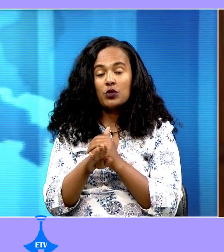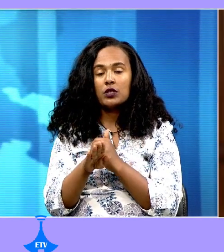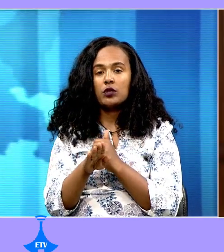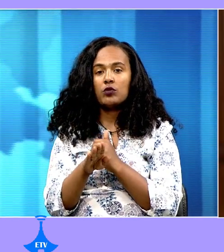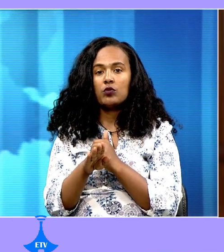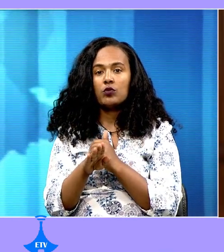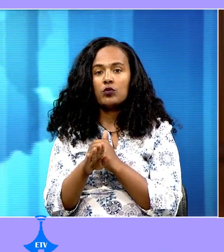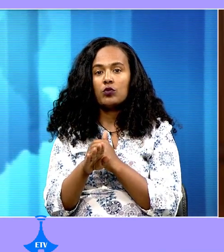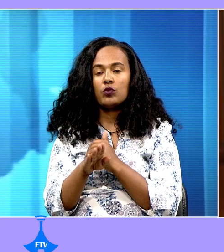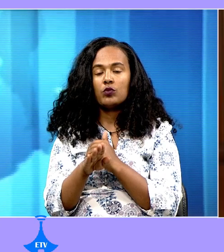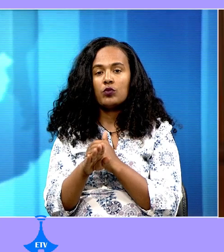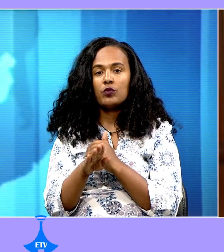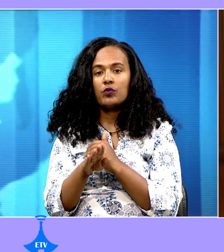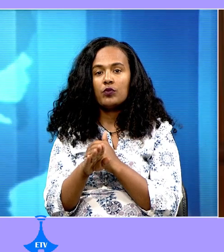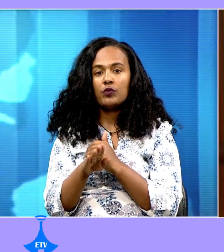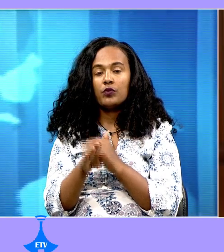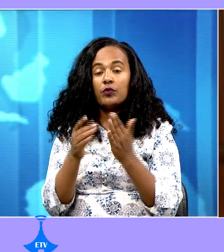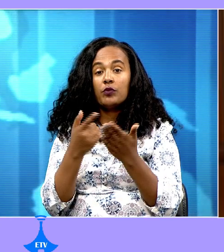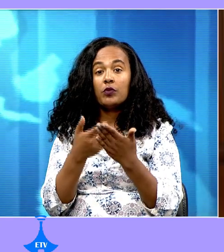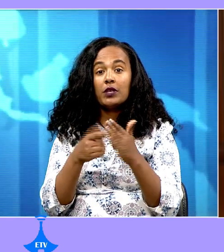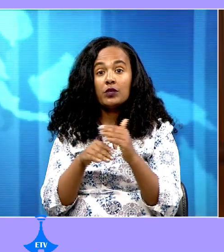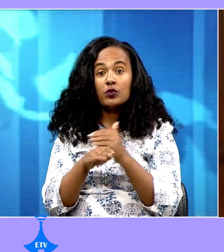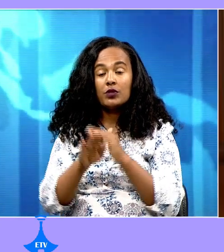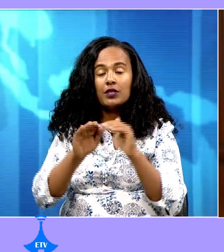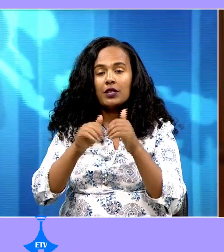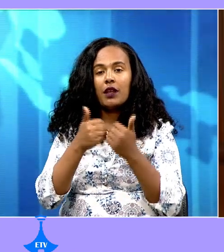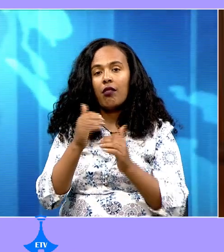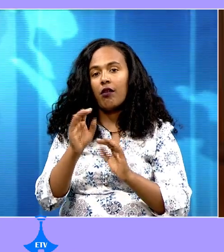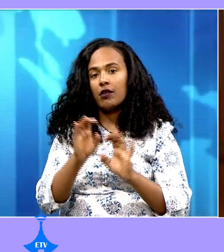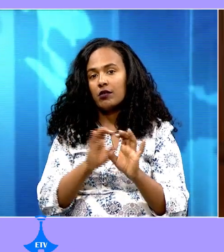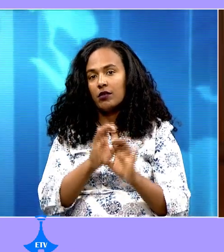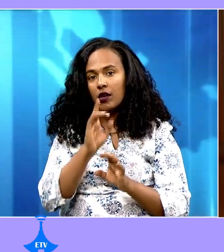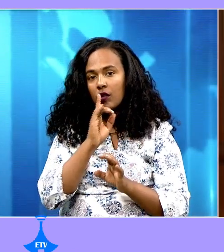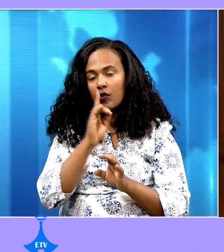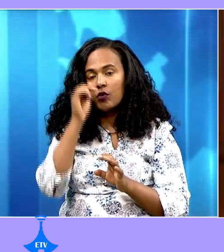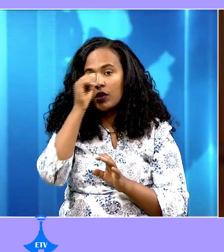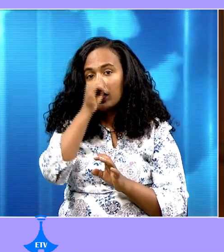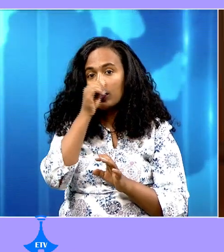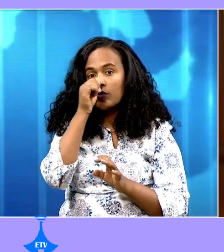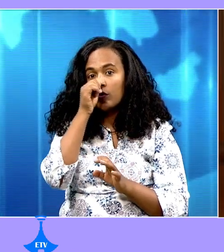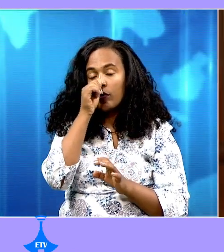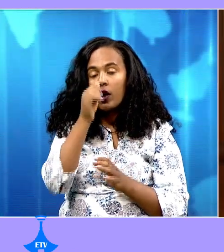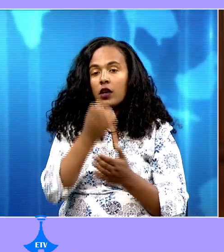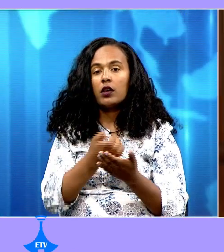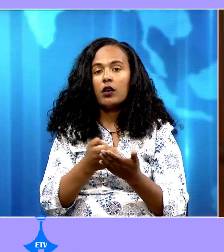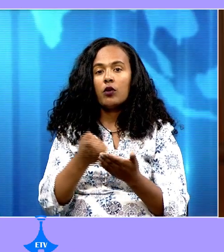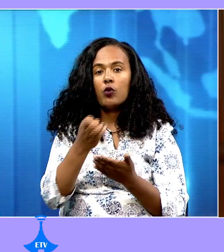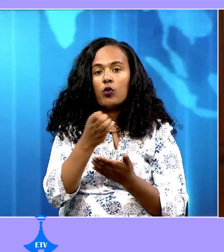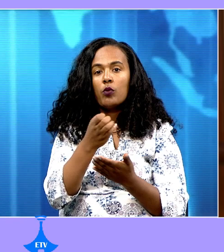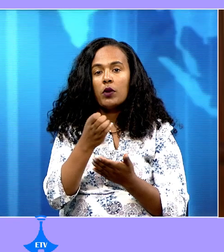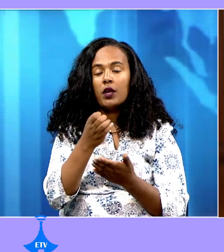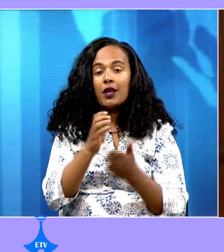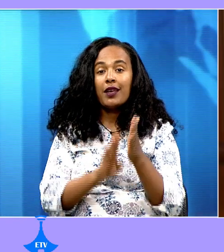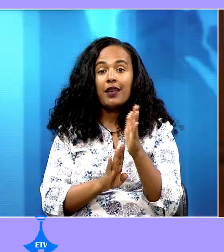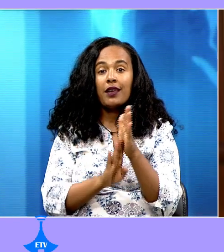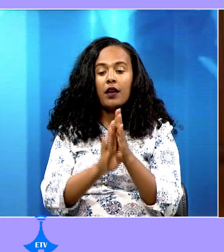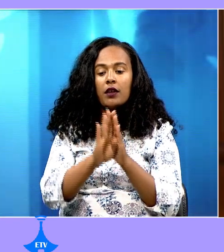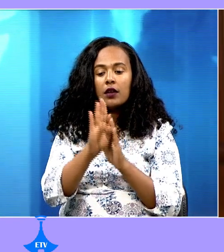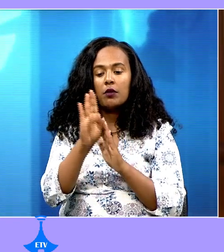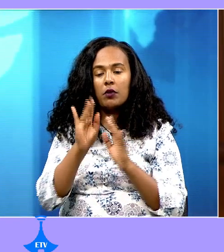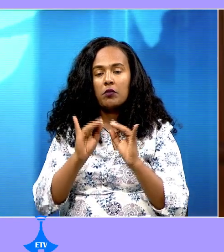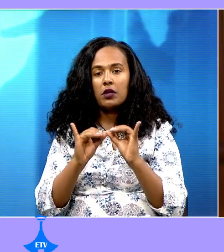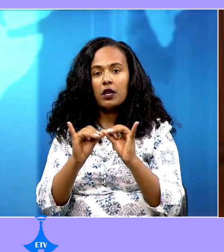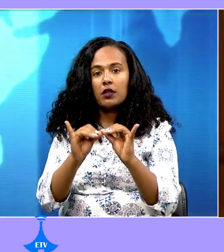ያለን። በዚህ ውስጥ እንዴት አድርገን ነው የኢትዮጵያ ኢኮኖሚ እያደገ በሚሄድበት